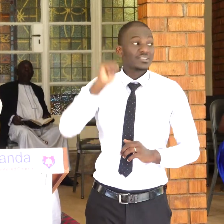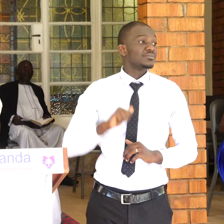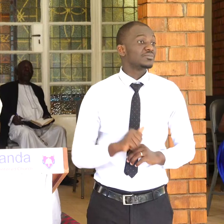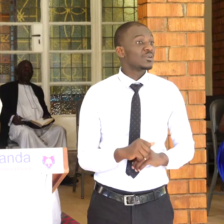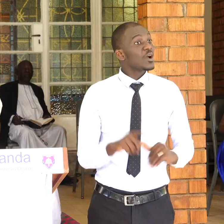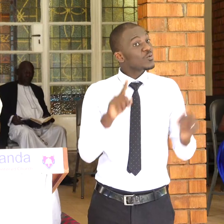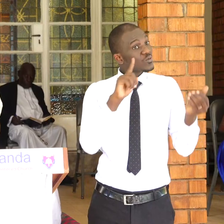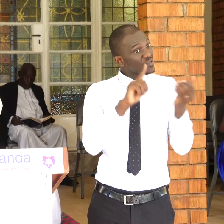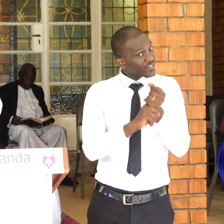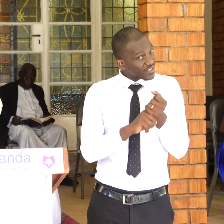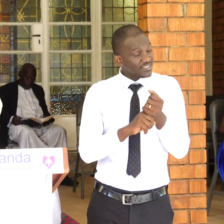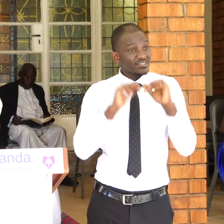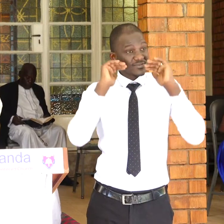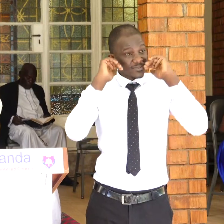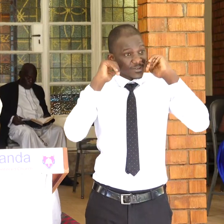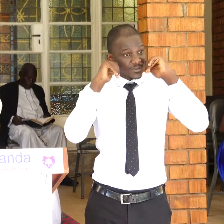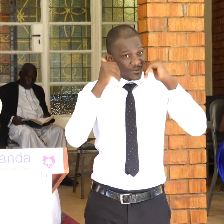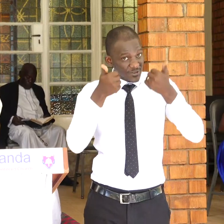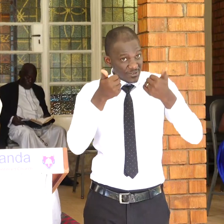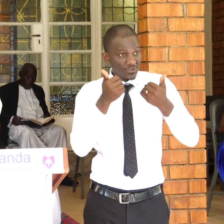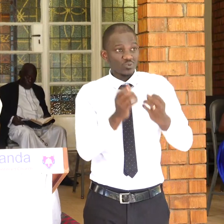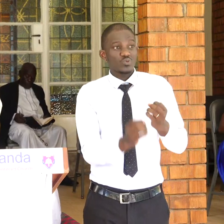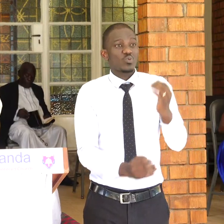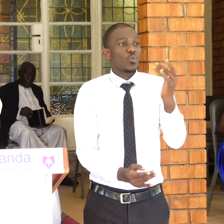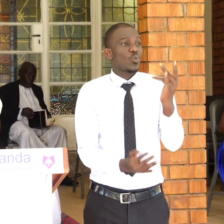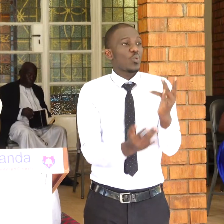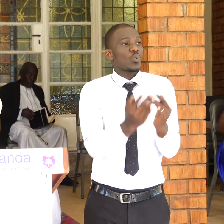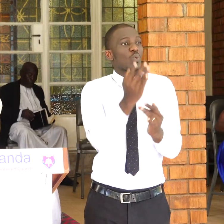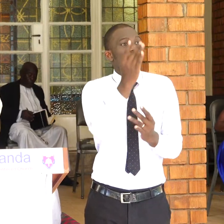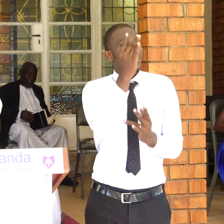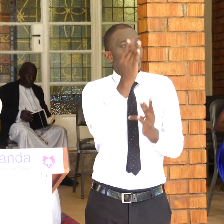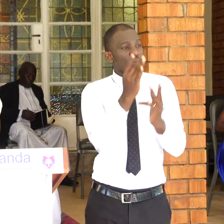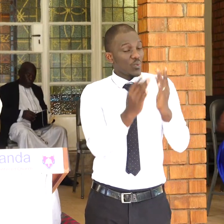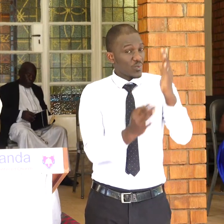omwana gw'endiga ogwokebwa